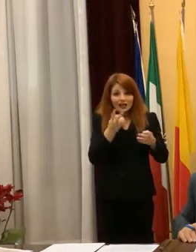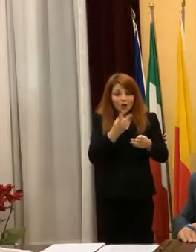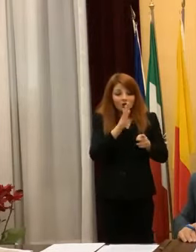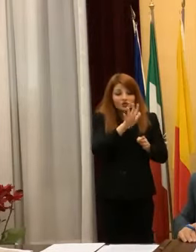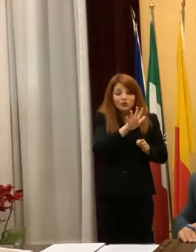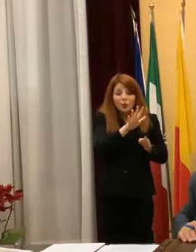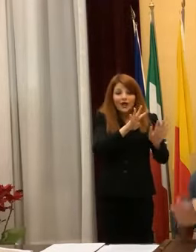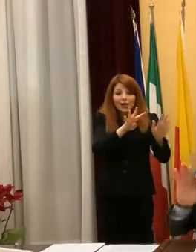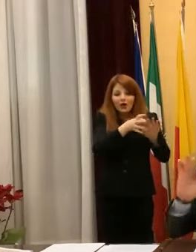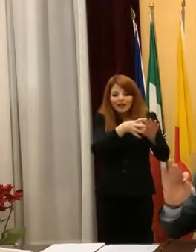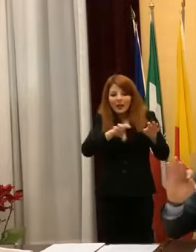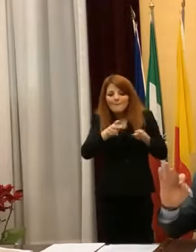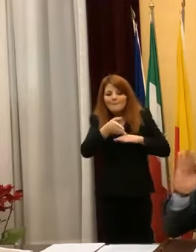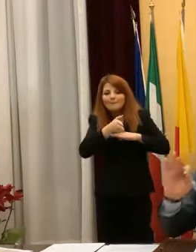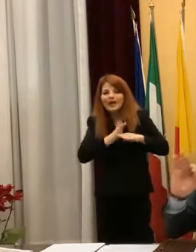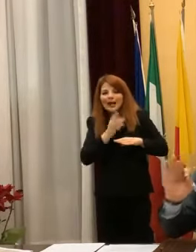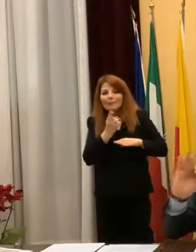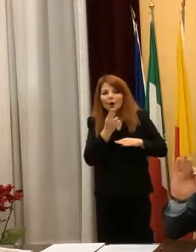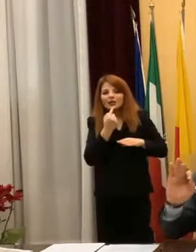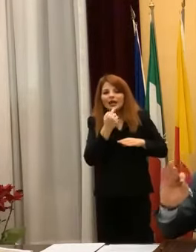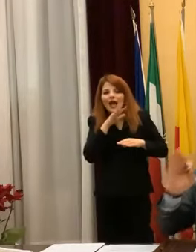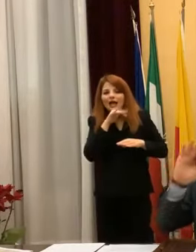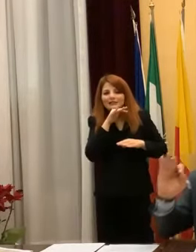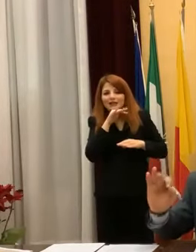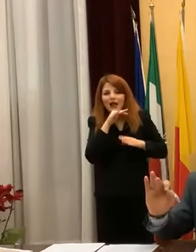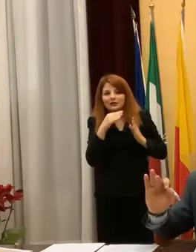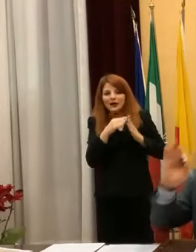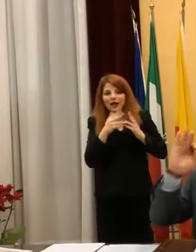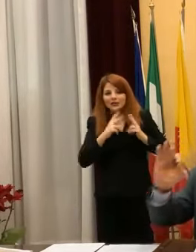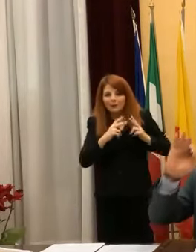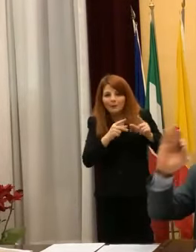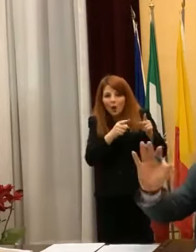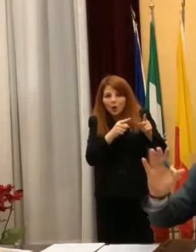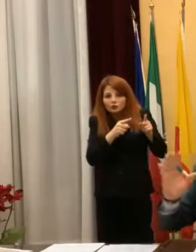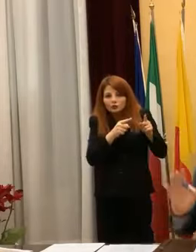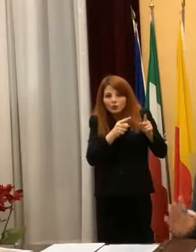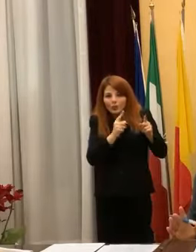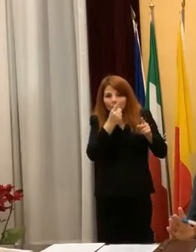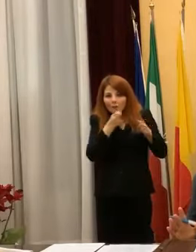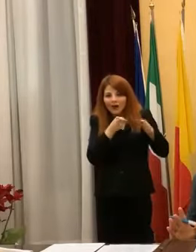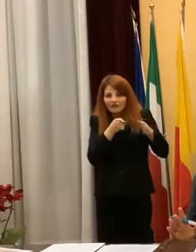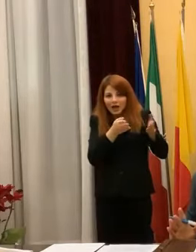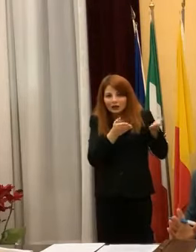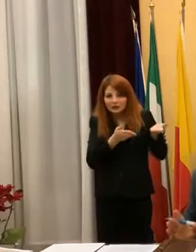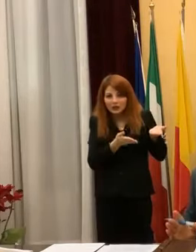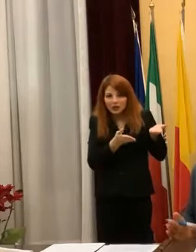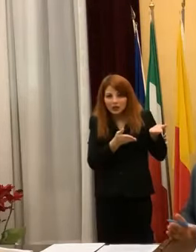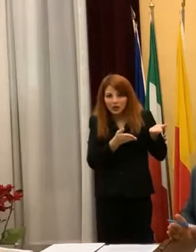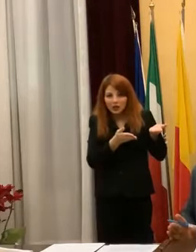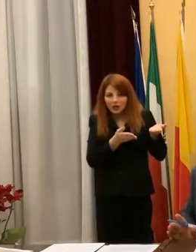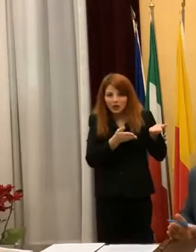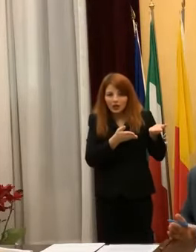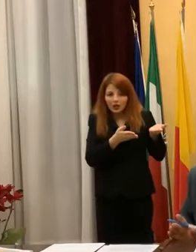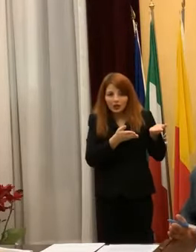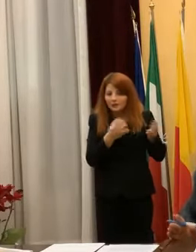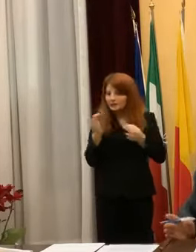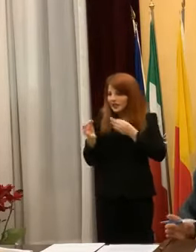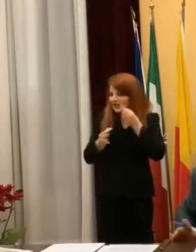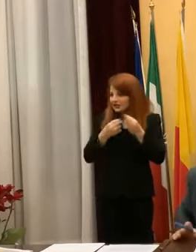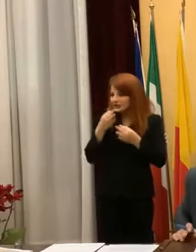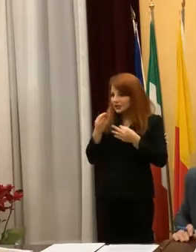d'incanto. Quindi se non ci fosse stato lì un comportamento che va accertato ora, noi avremmo avuto sì e no